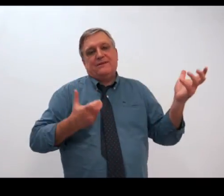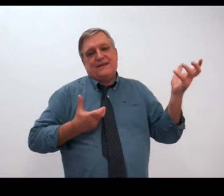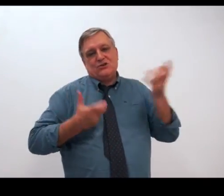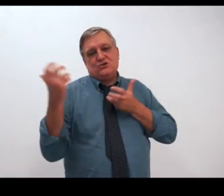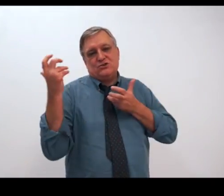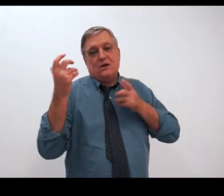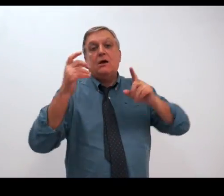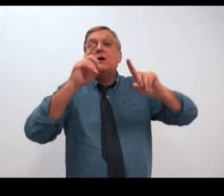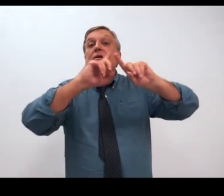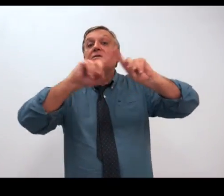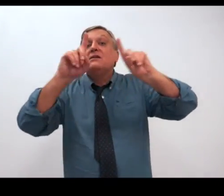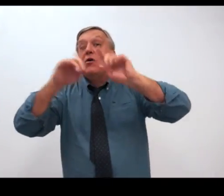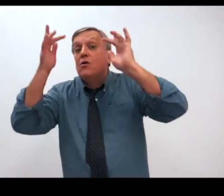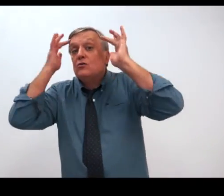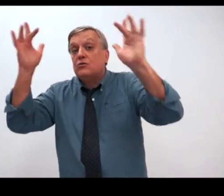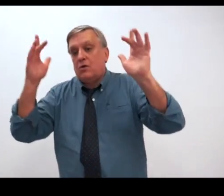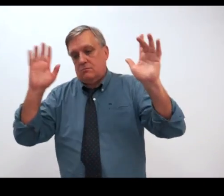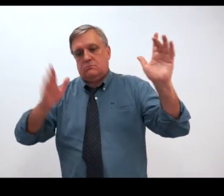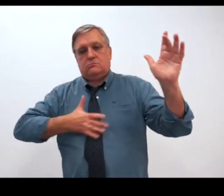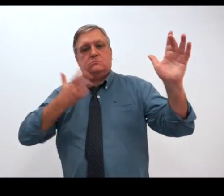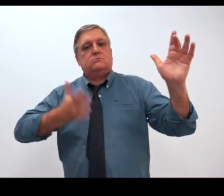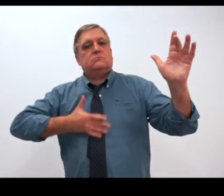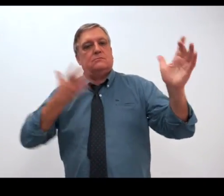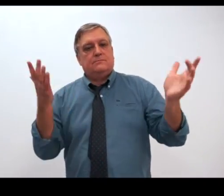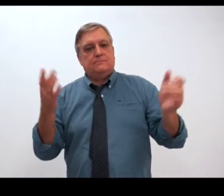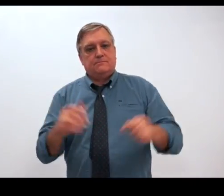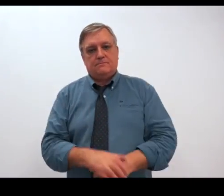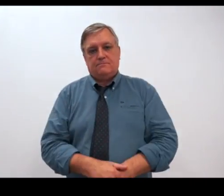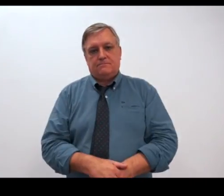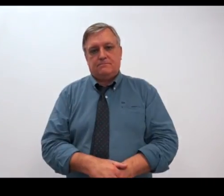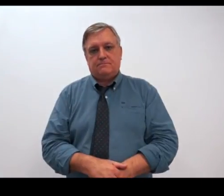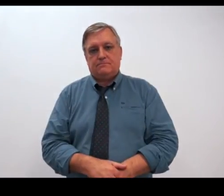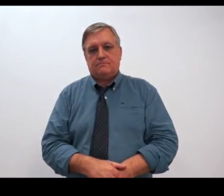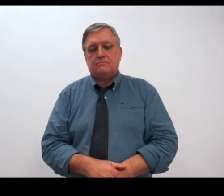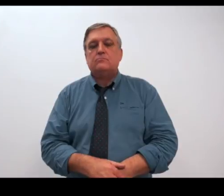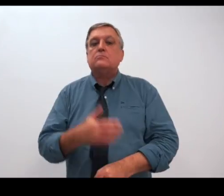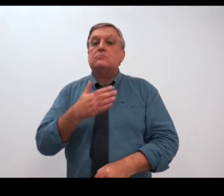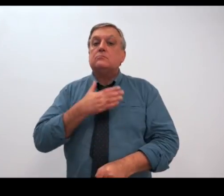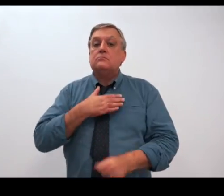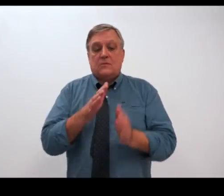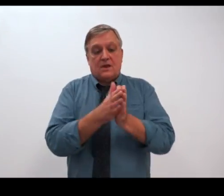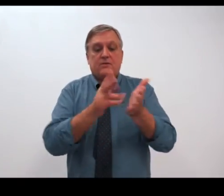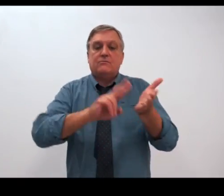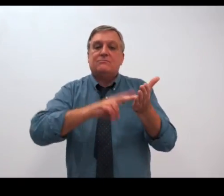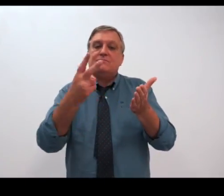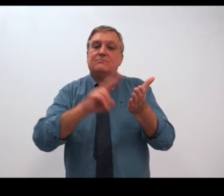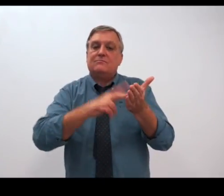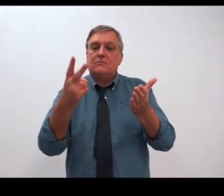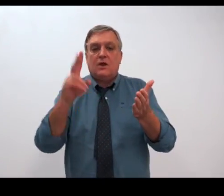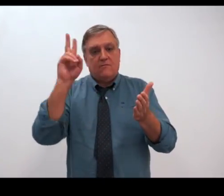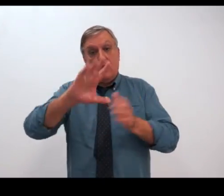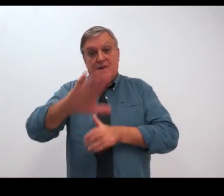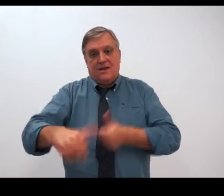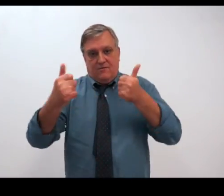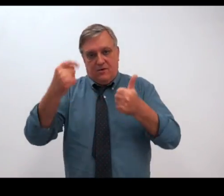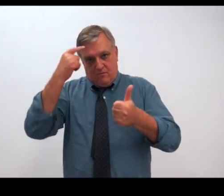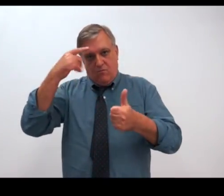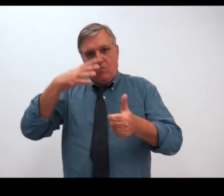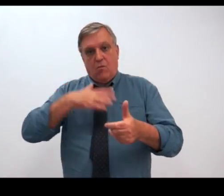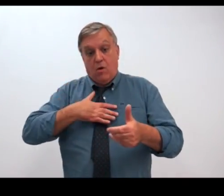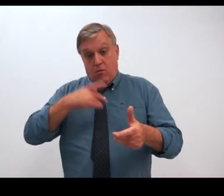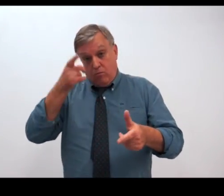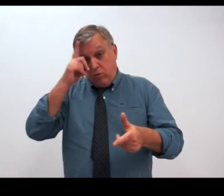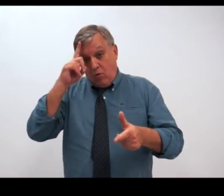L'ouvrage de Thomas Holcomb rappelle que la pluralité des cultures est une richesse et que les différences culturelles sont des atouts.